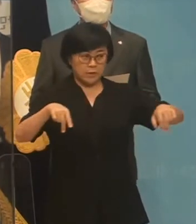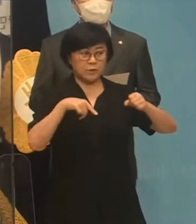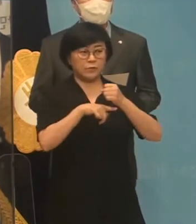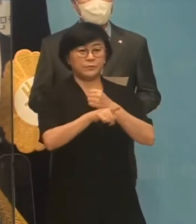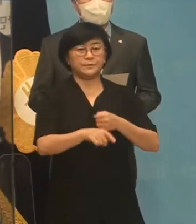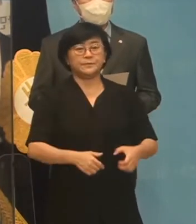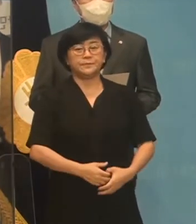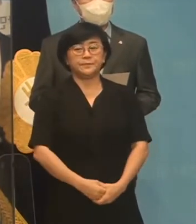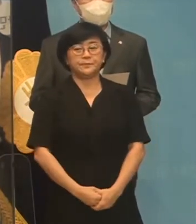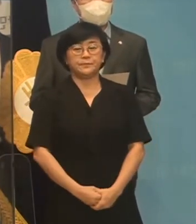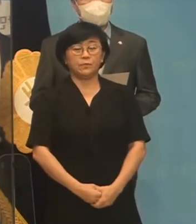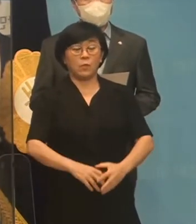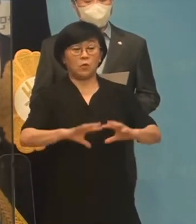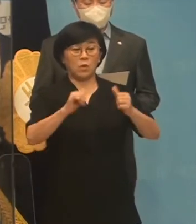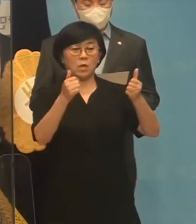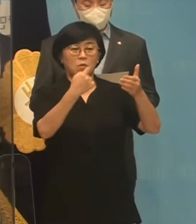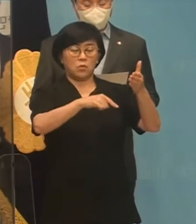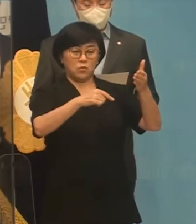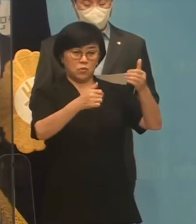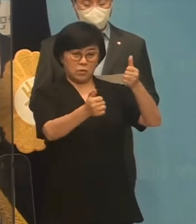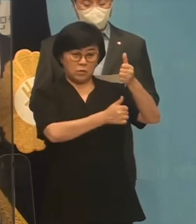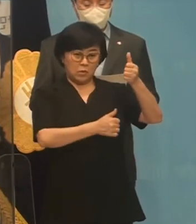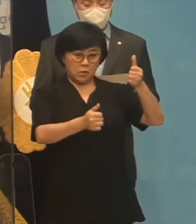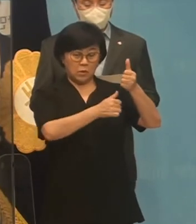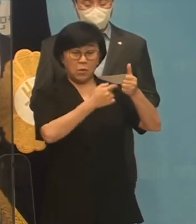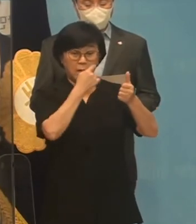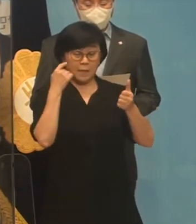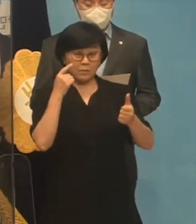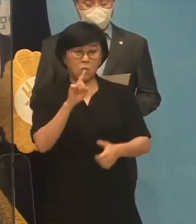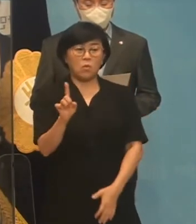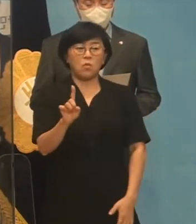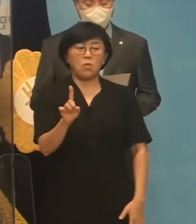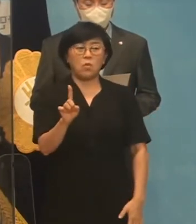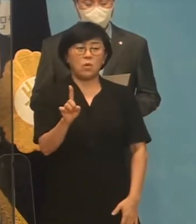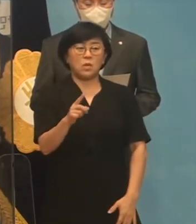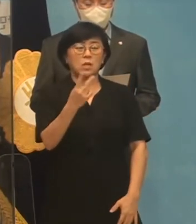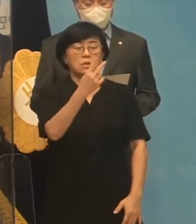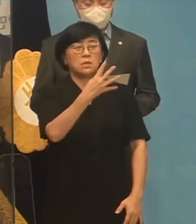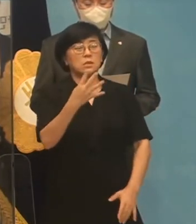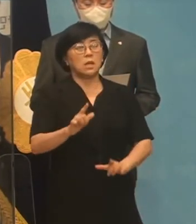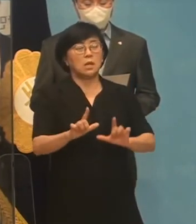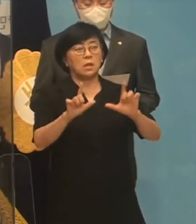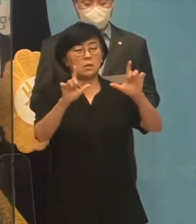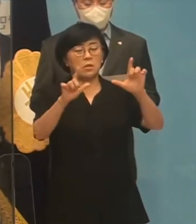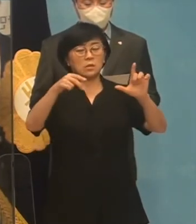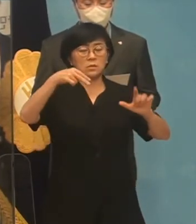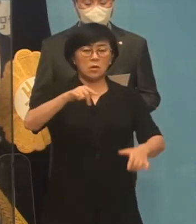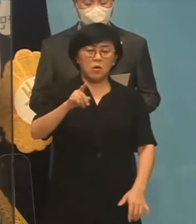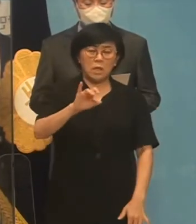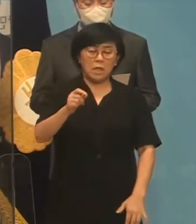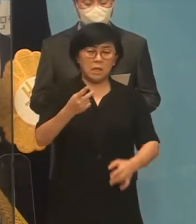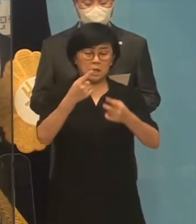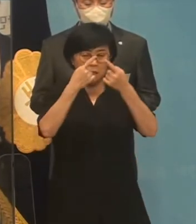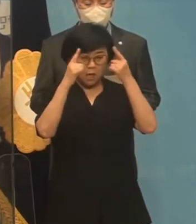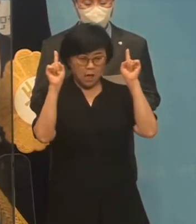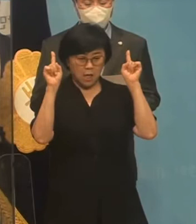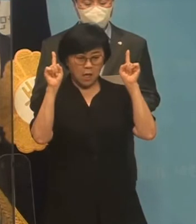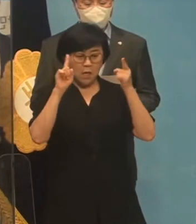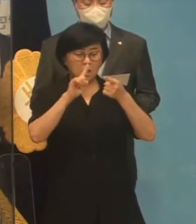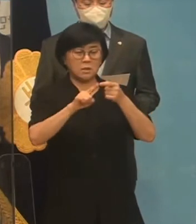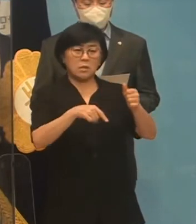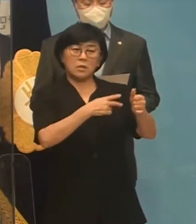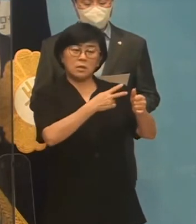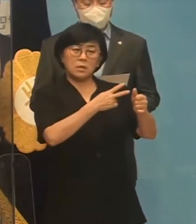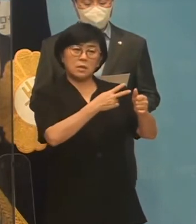있습니다. 국회 교육위원들의 확인한 바에 따르면 2004년 서울대에서 강사 지원서와